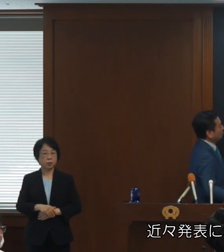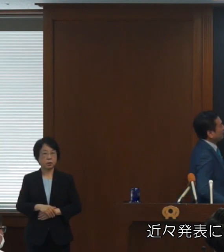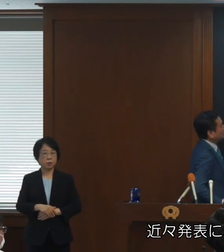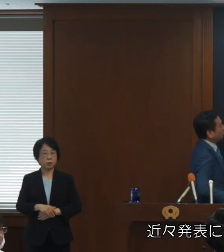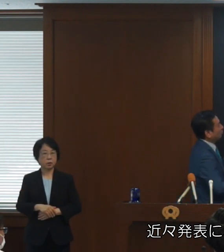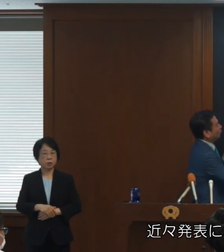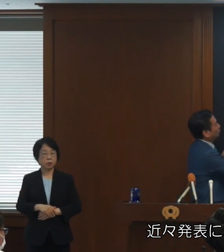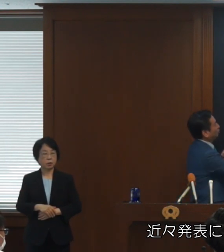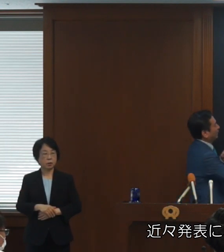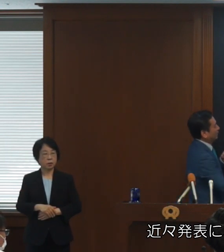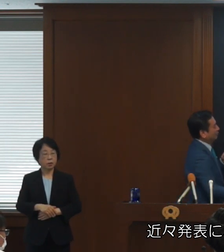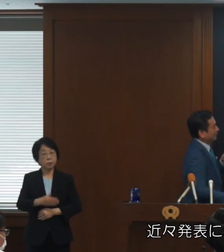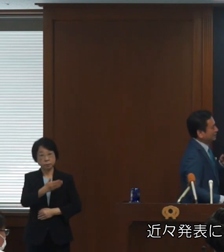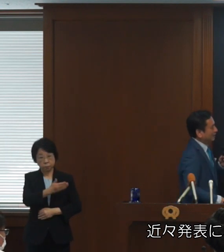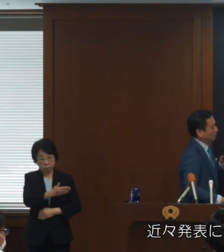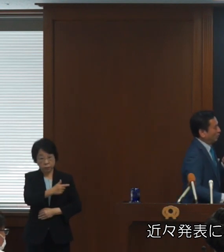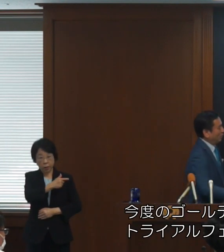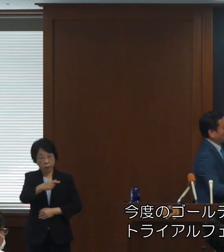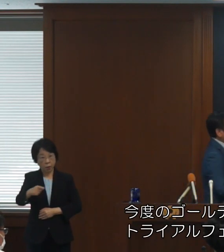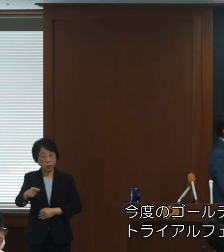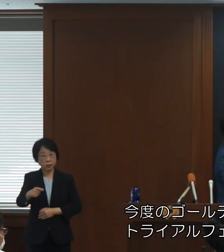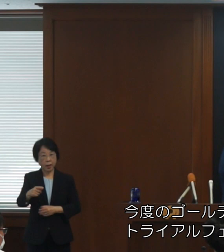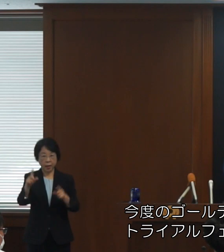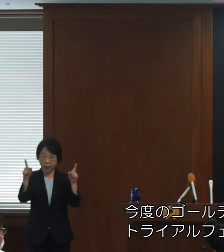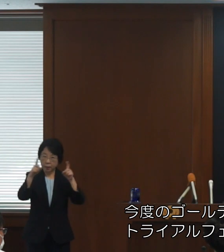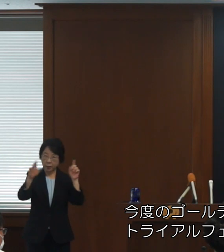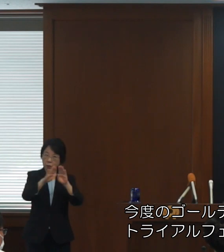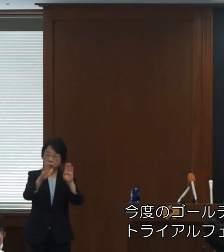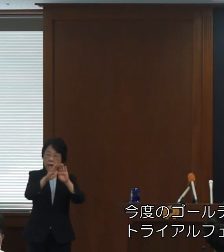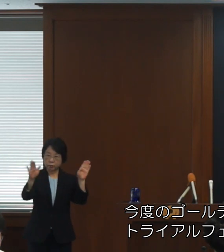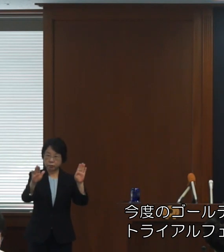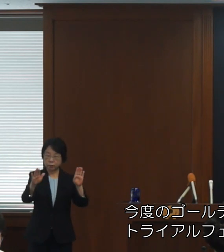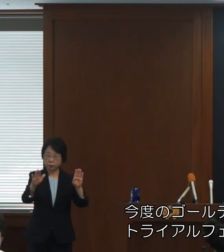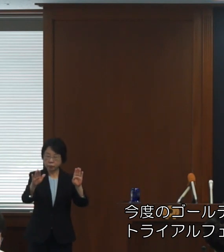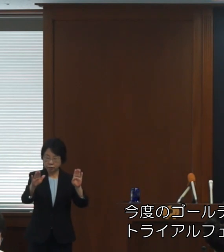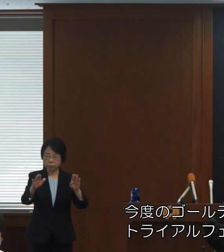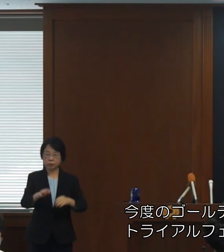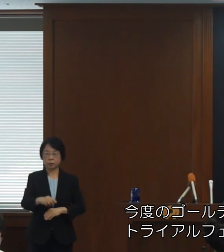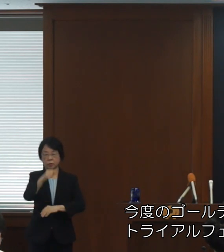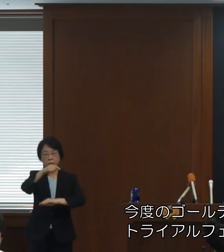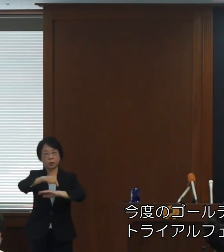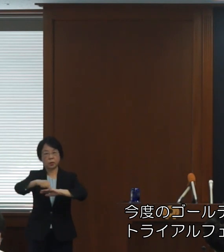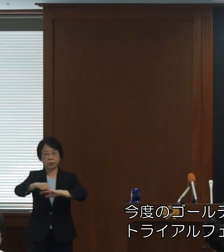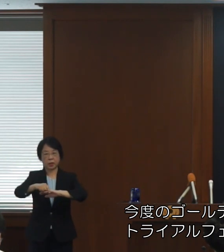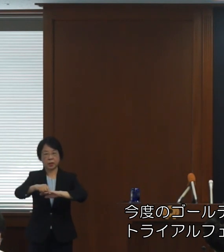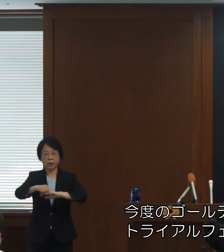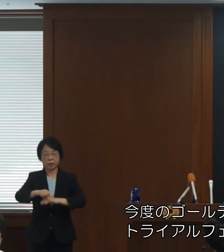とりあえずこのこういうことやっていくわけですけれども今度のゴールデンウィークでトライアル